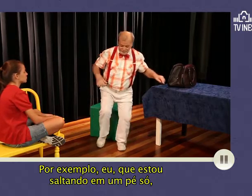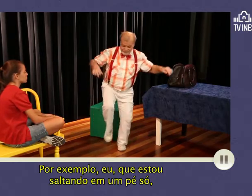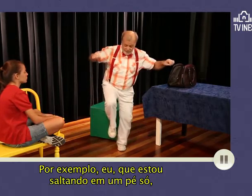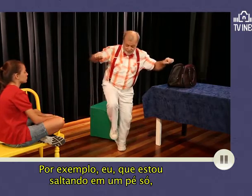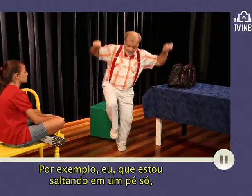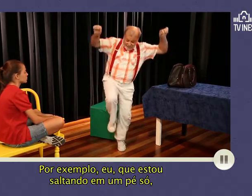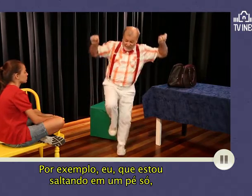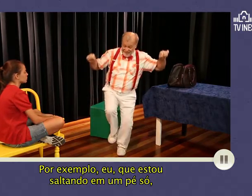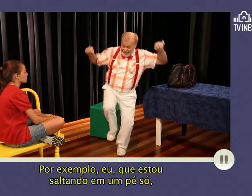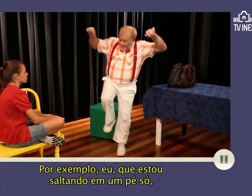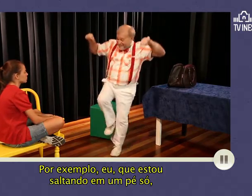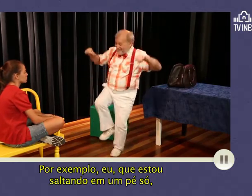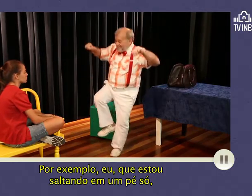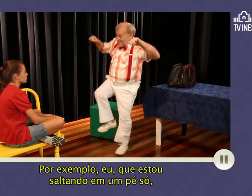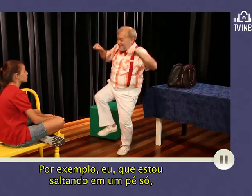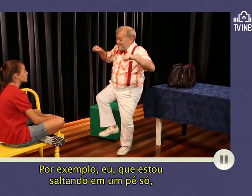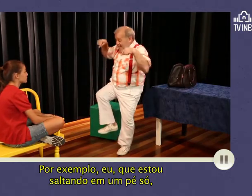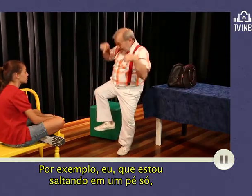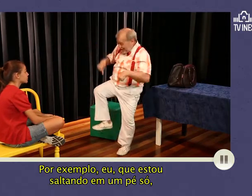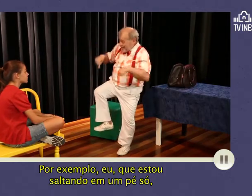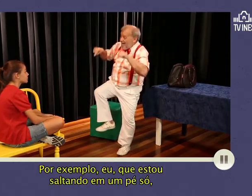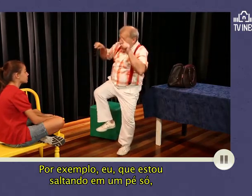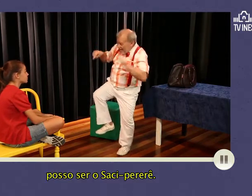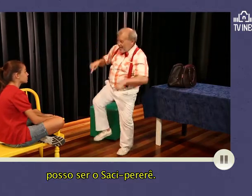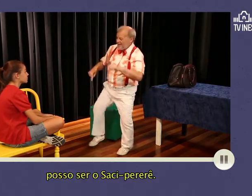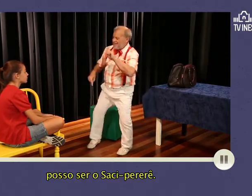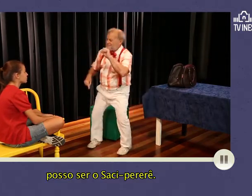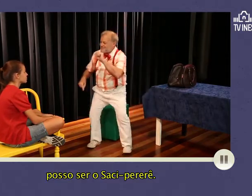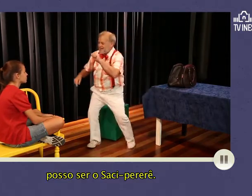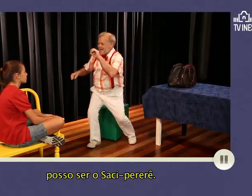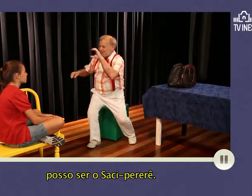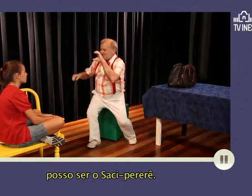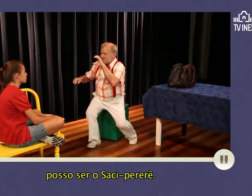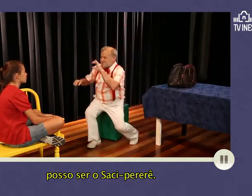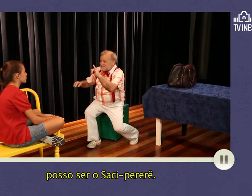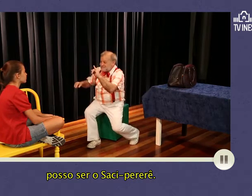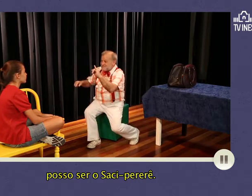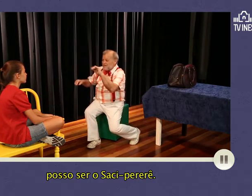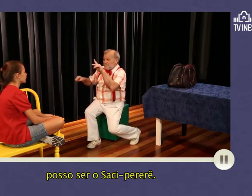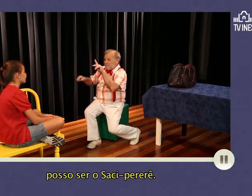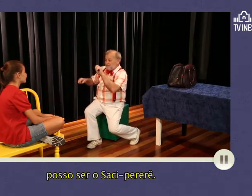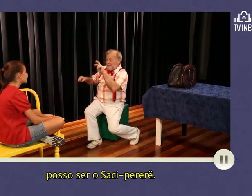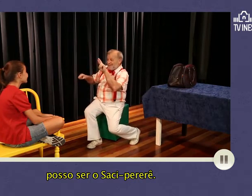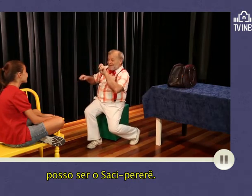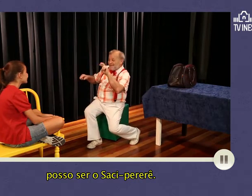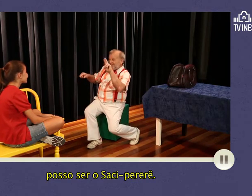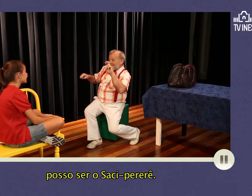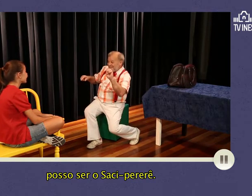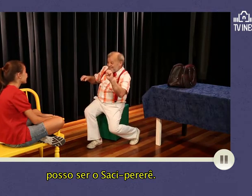Por exemplo, eu que estou saltando num pé só, posso ser o Saci Pererê.